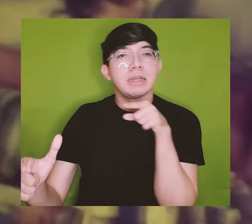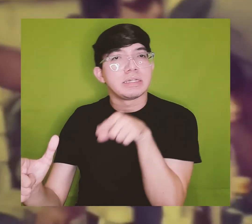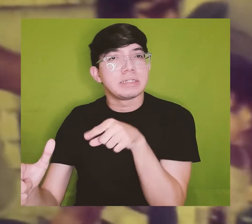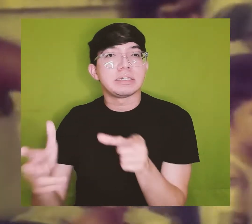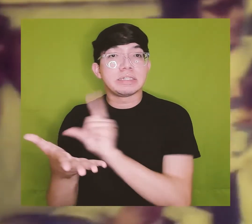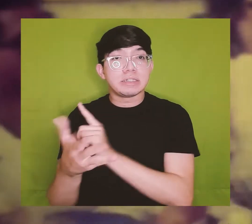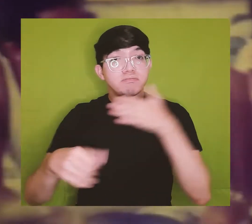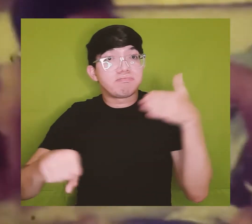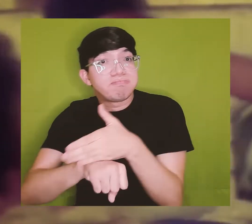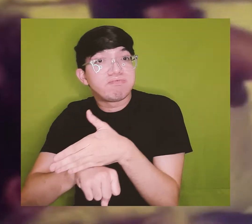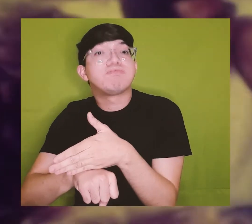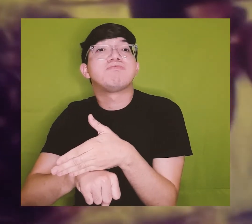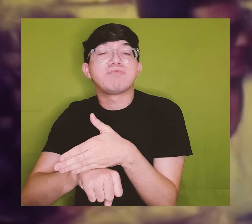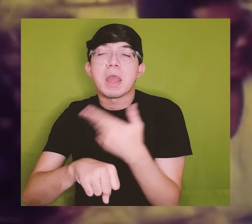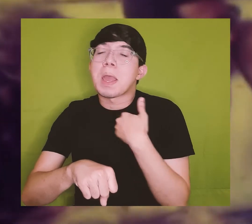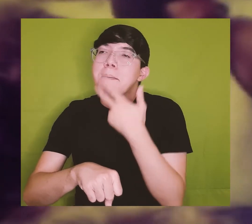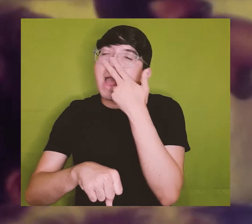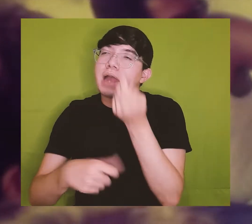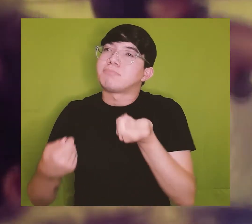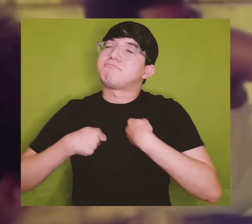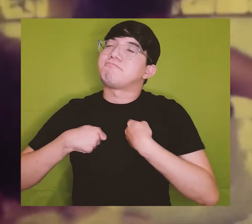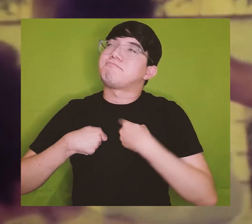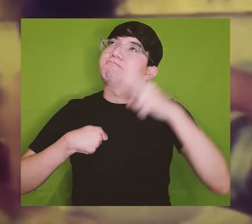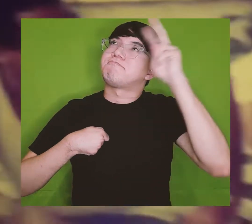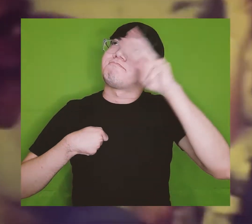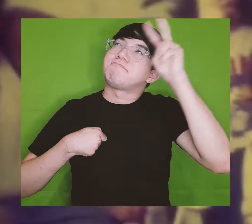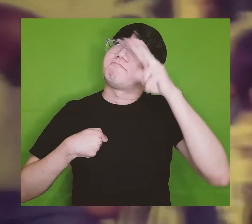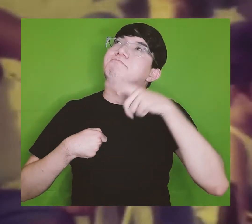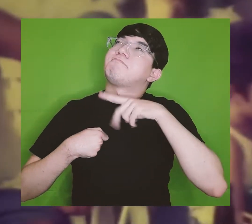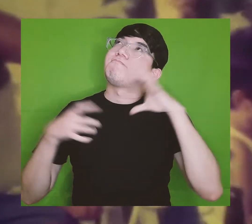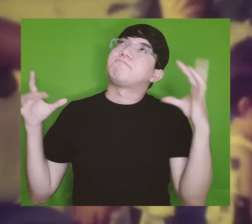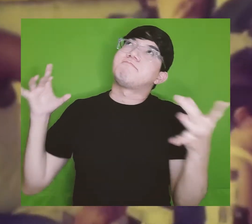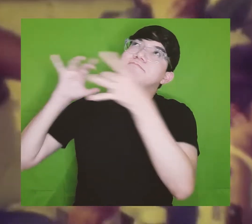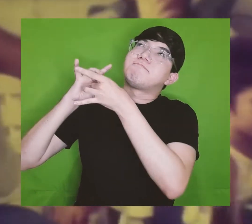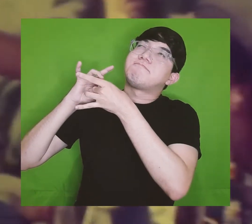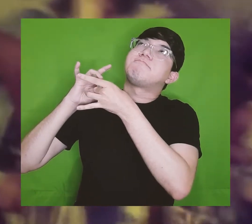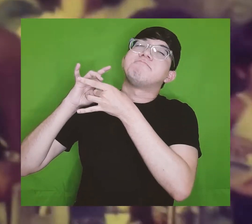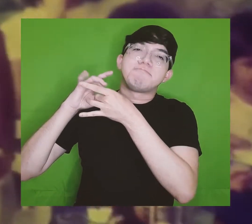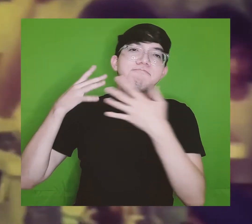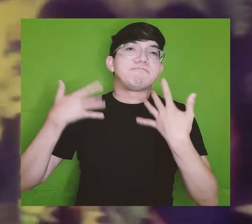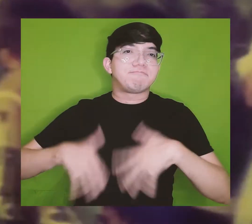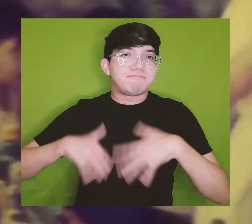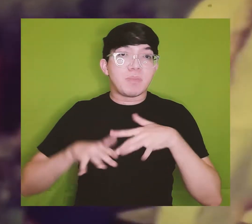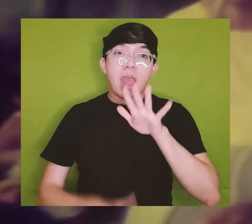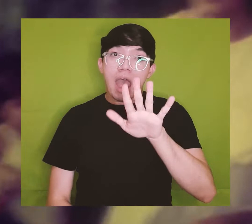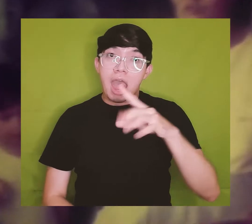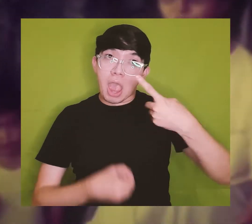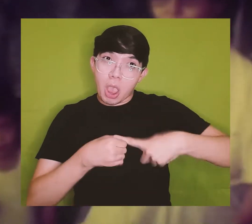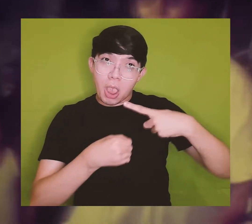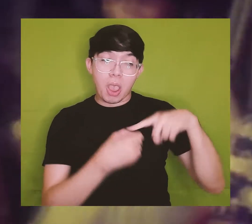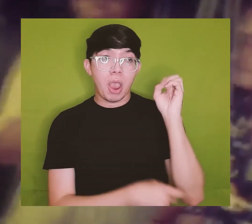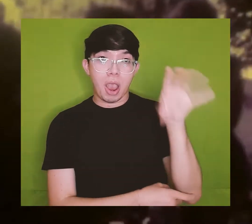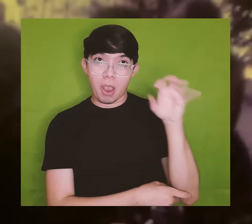aquele acesso te resgata isso na tua história, né? Assim, em Calcaia tem vários